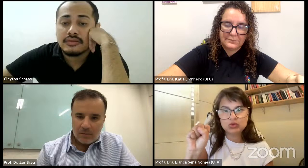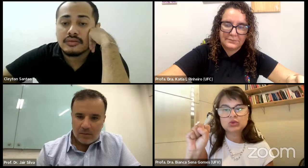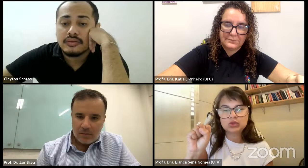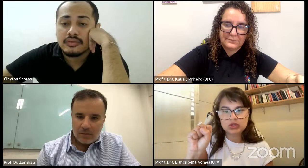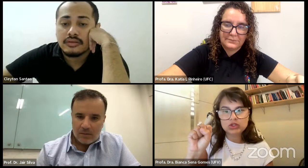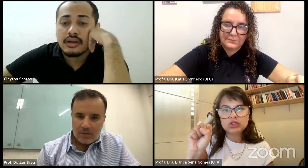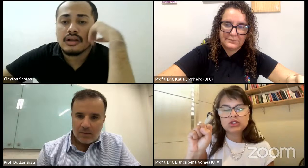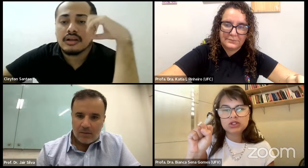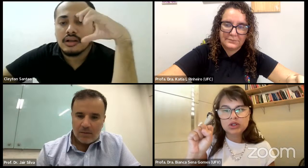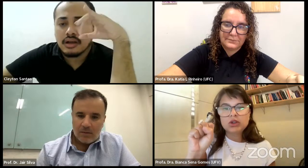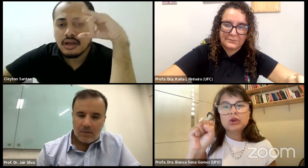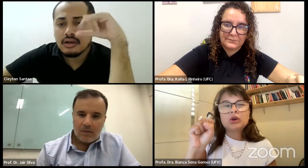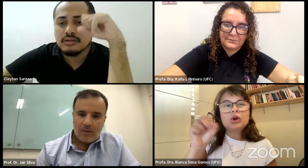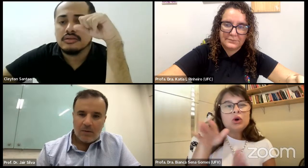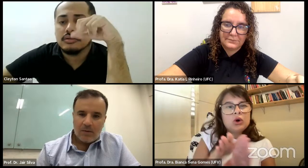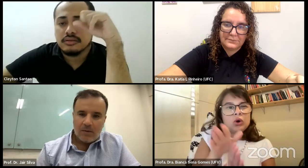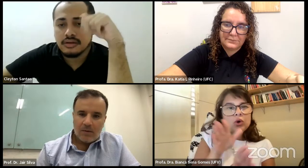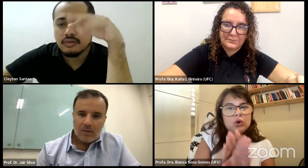Miscellany.